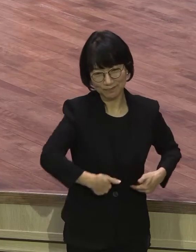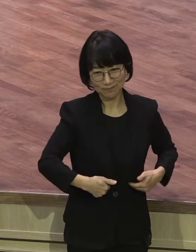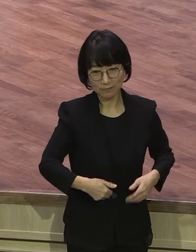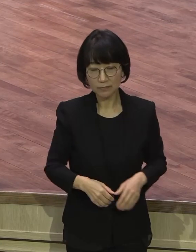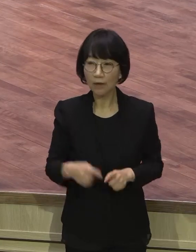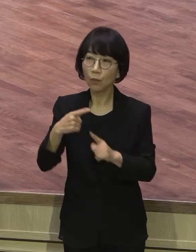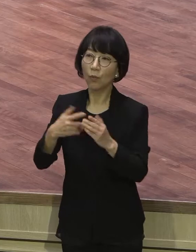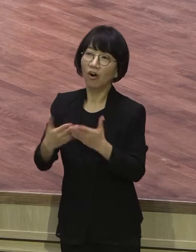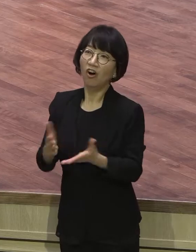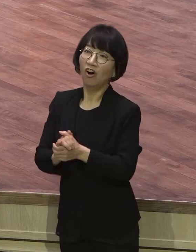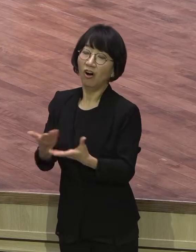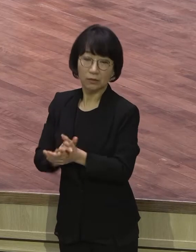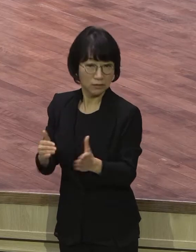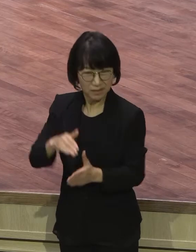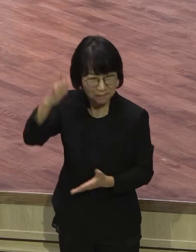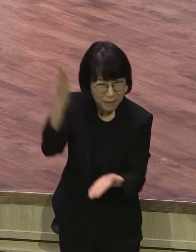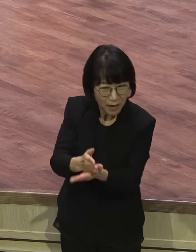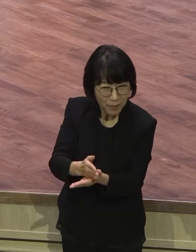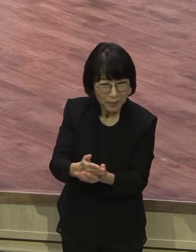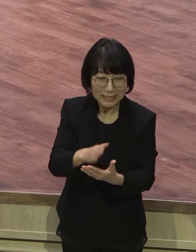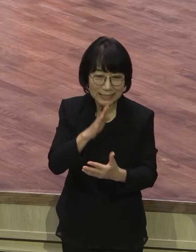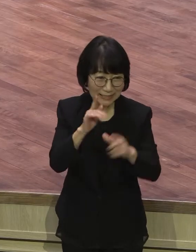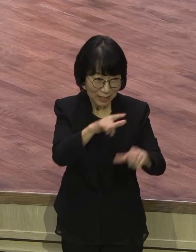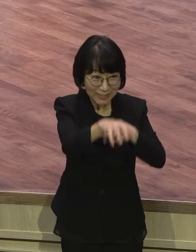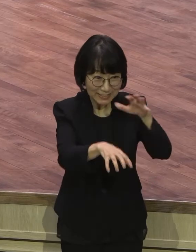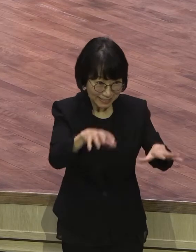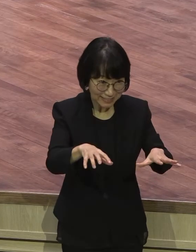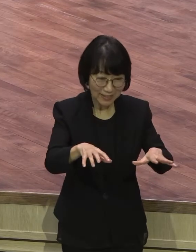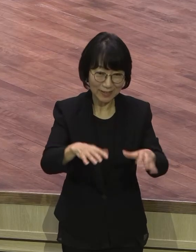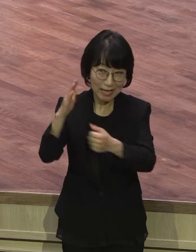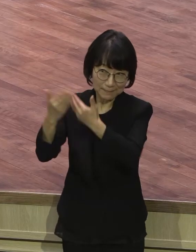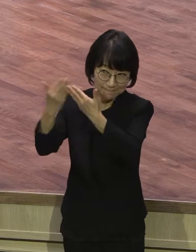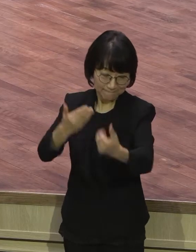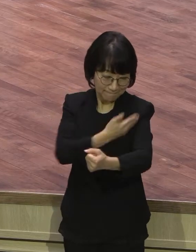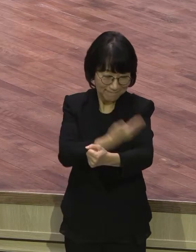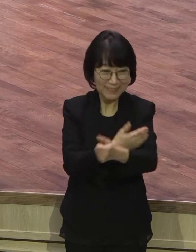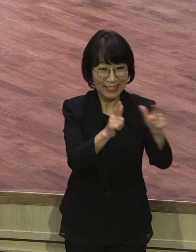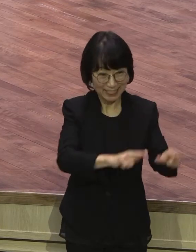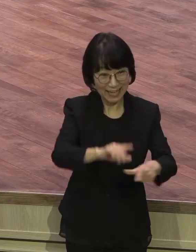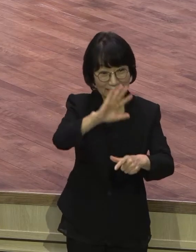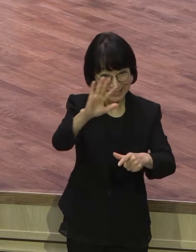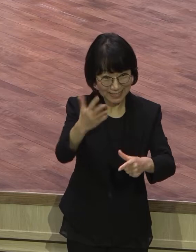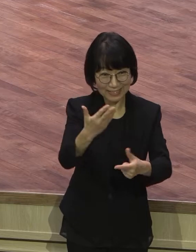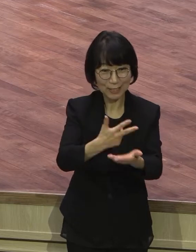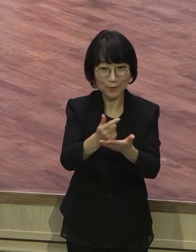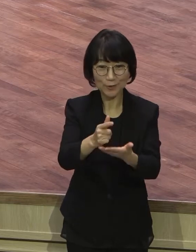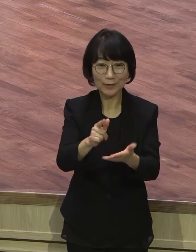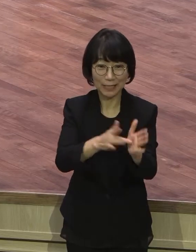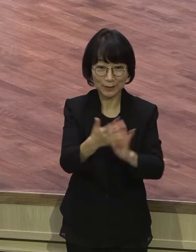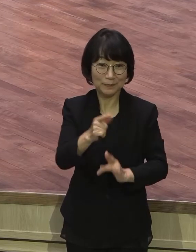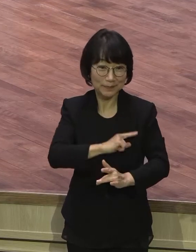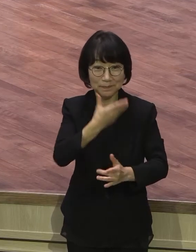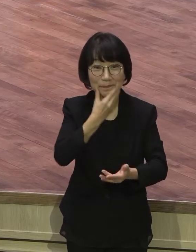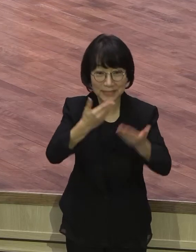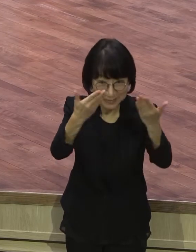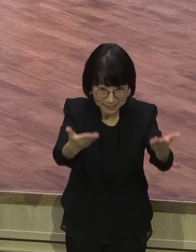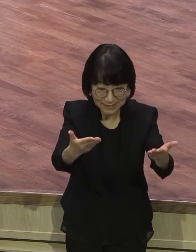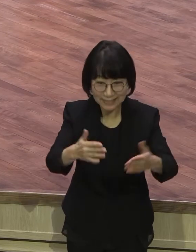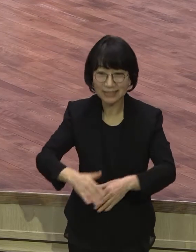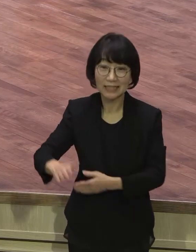현장에 실제로 누리고 사는 참된 승리자 되시기를 주님으로 축복합니다.